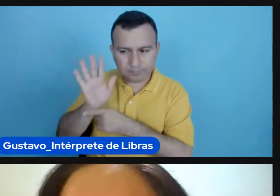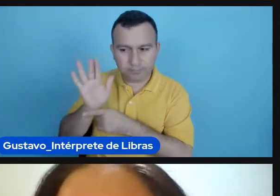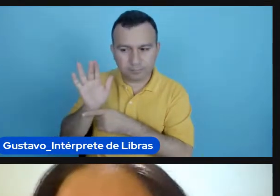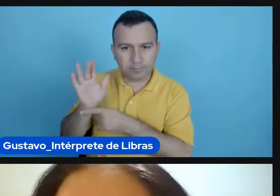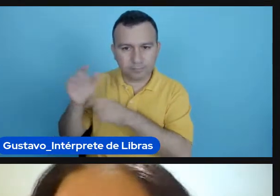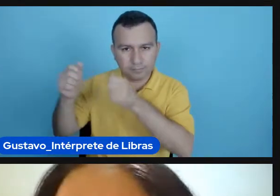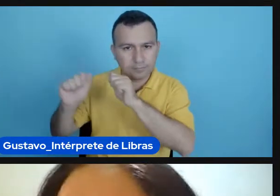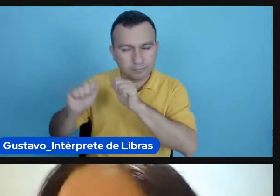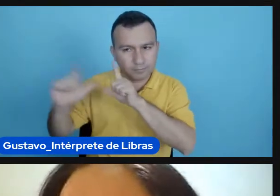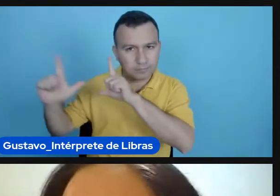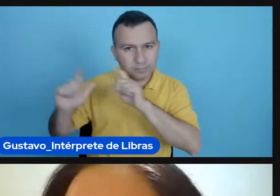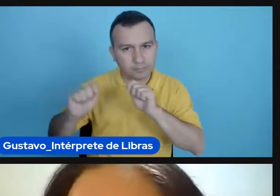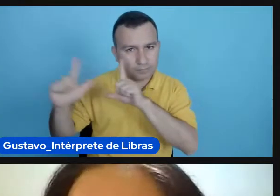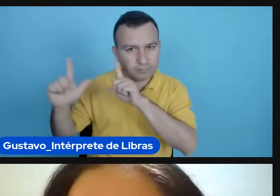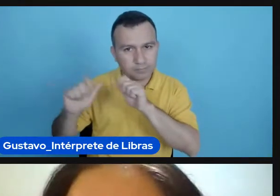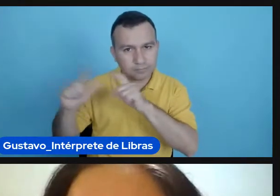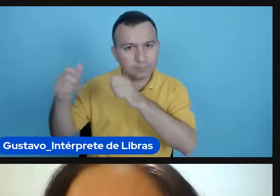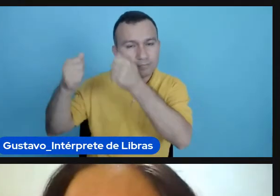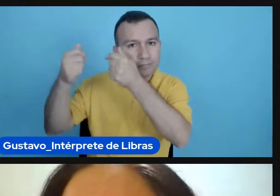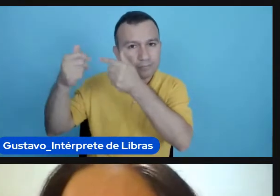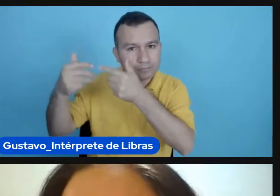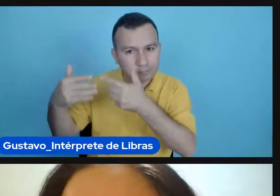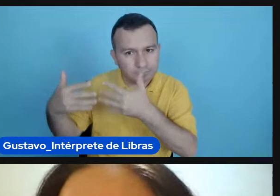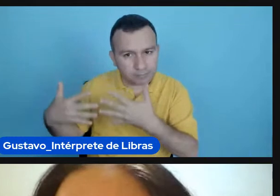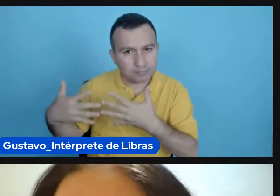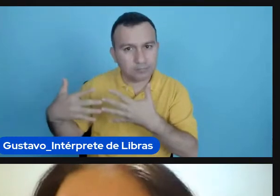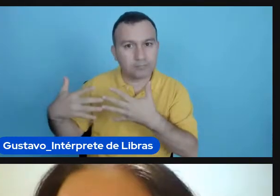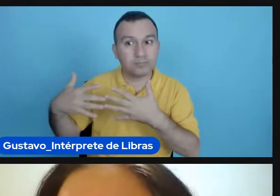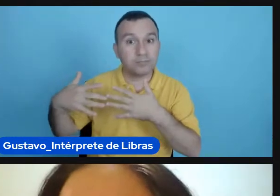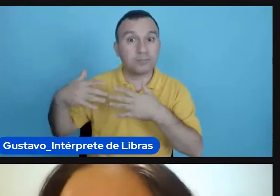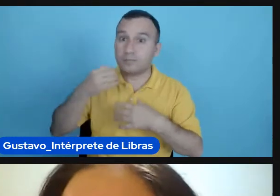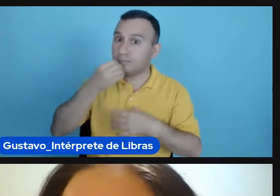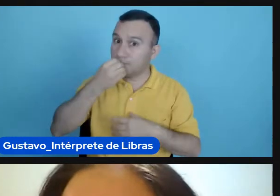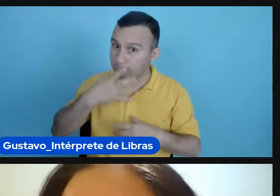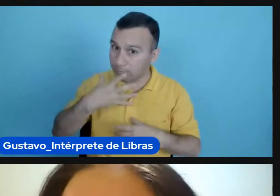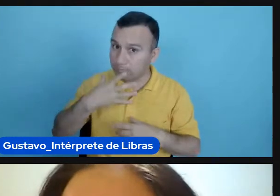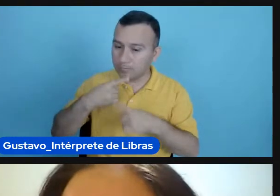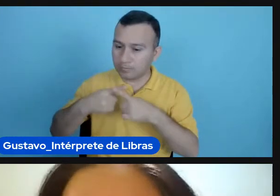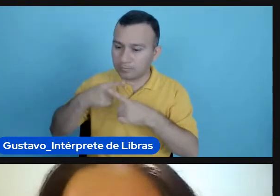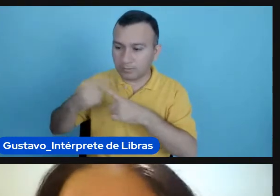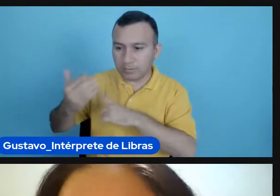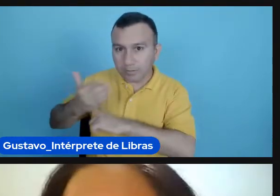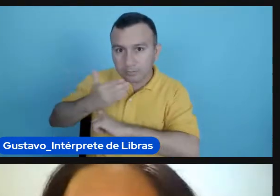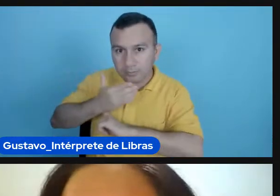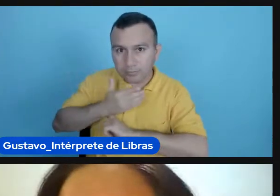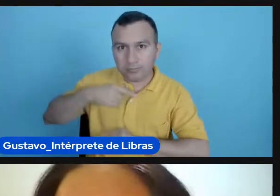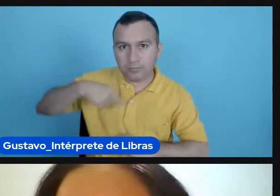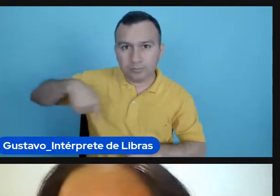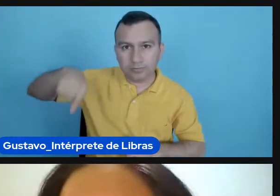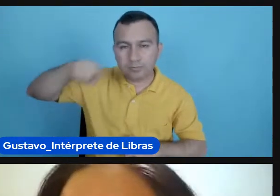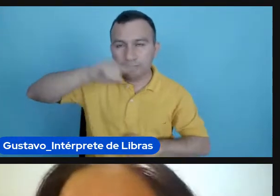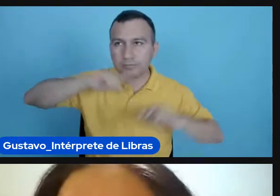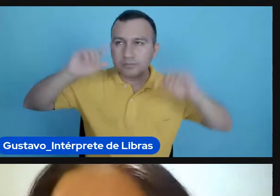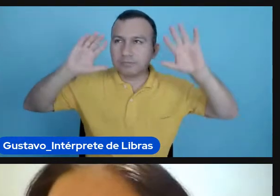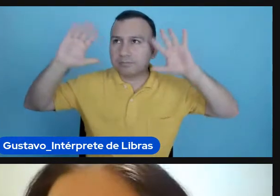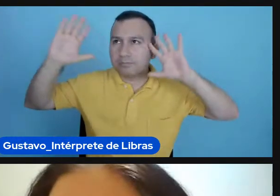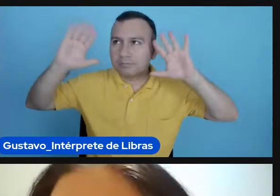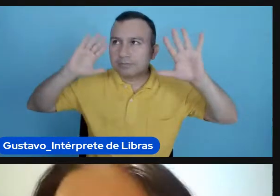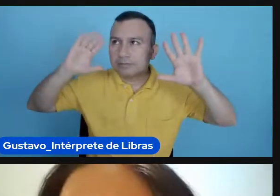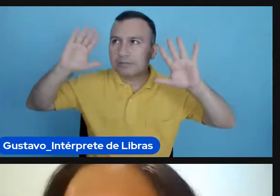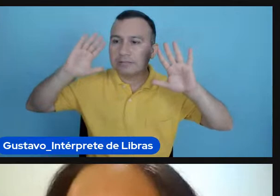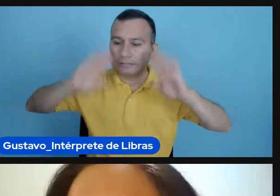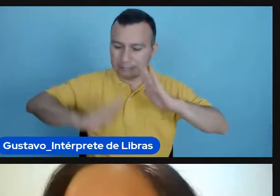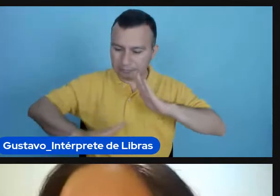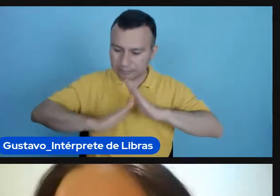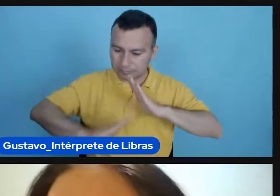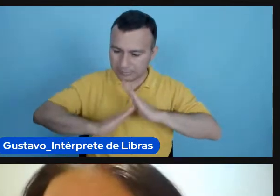sobre a questão dos conceitos e das barreiras enfrentadas, né, ou